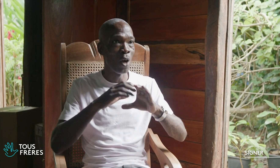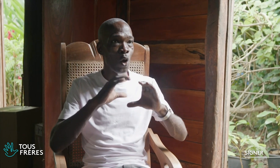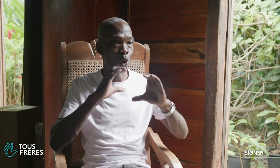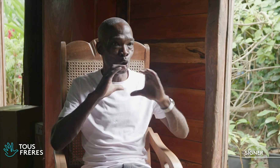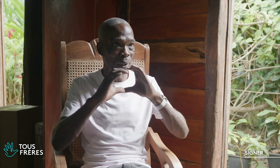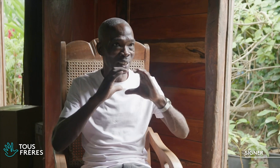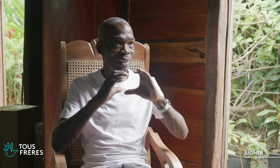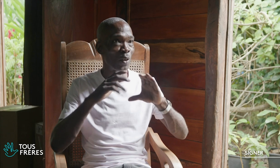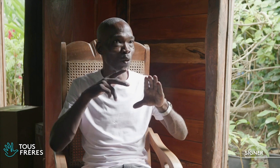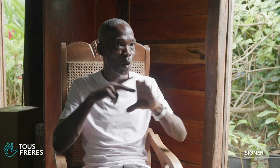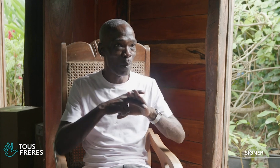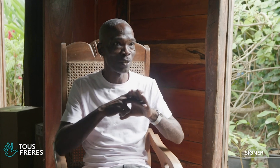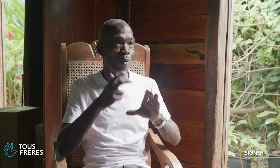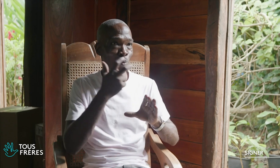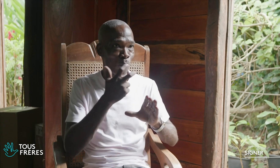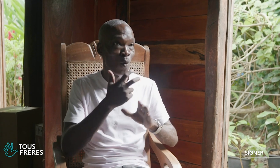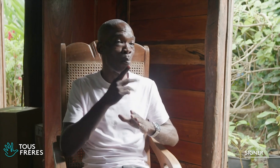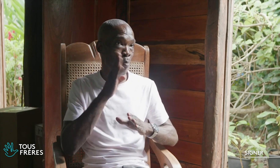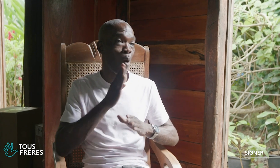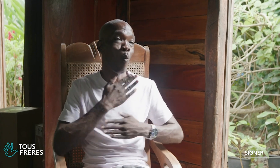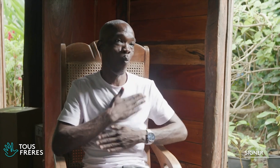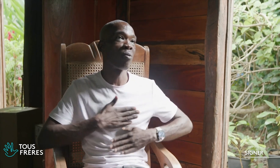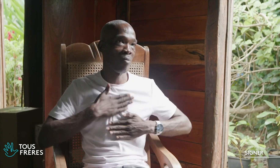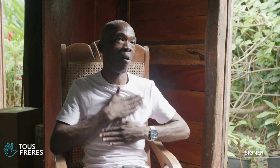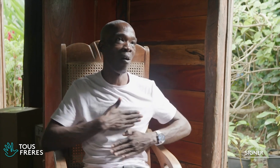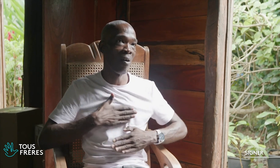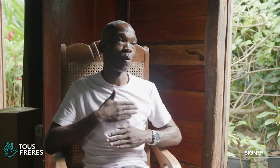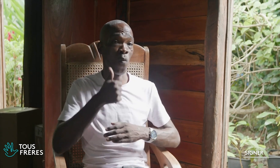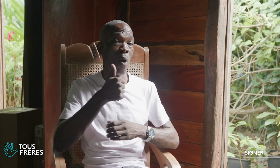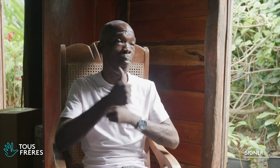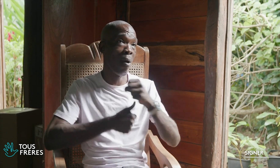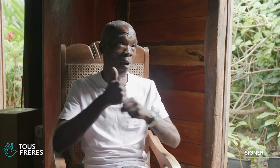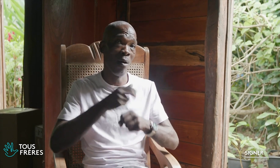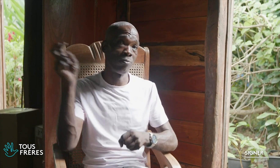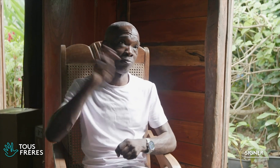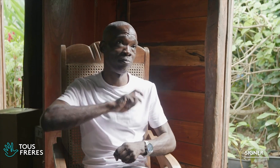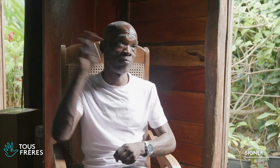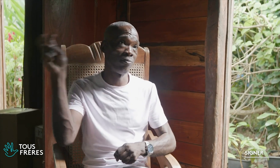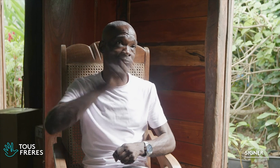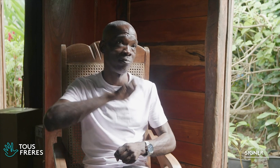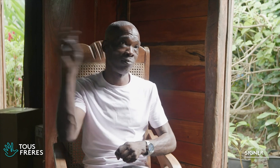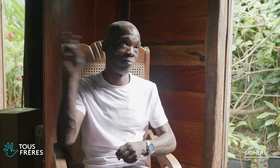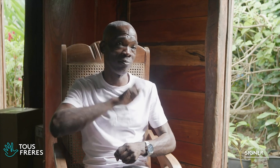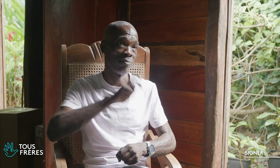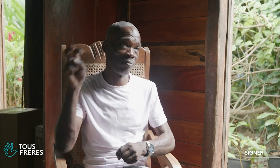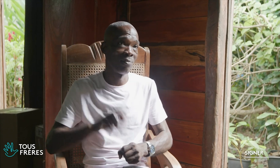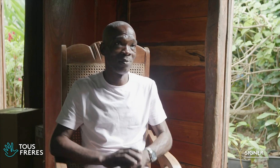la séparation, la distance, ils étaient tristes, mais j'étais forcée de faire des allers-retours